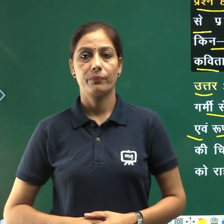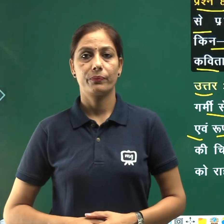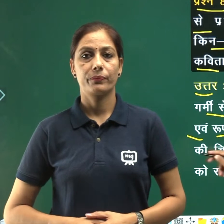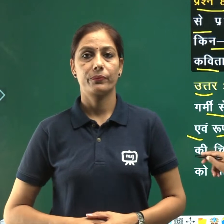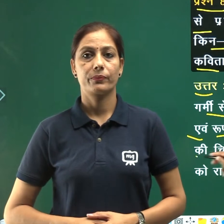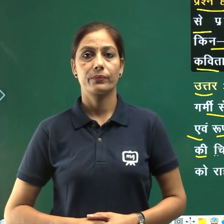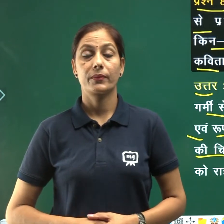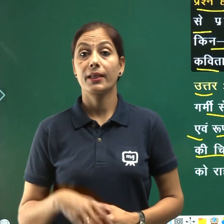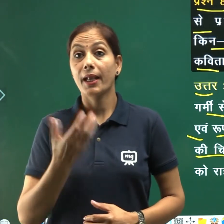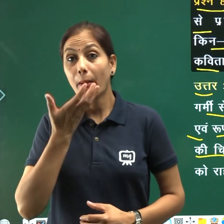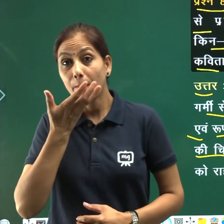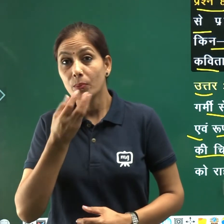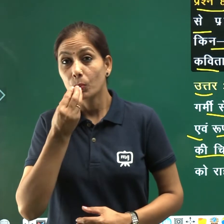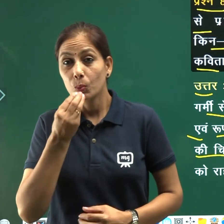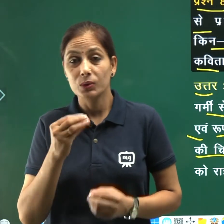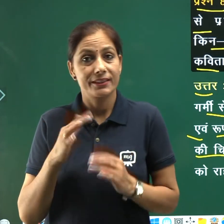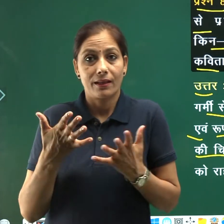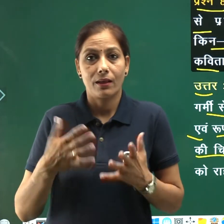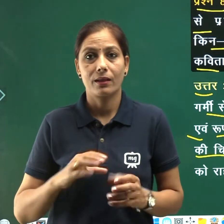अकाल की चिंता से